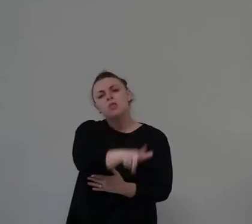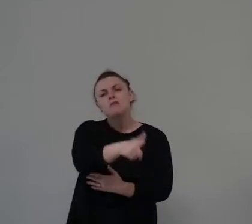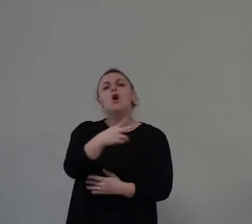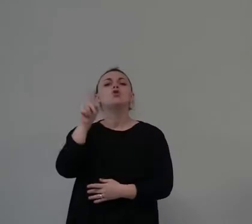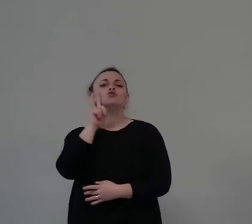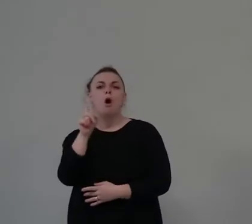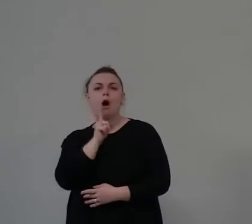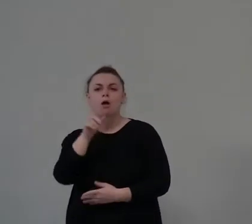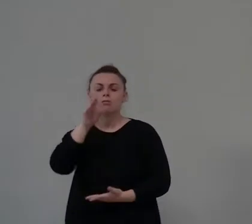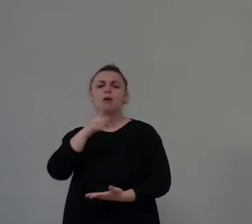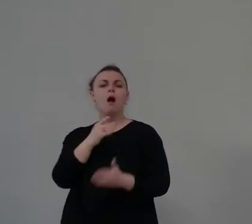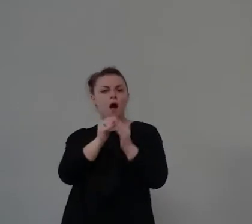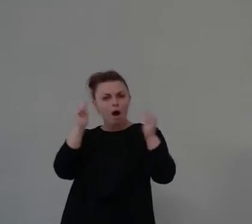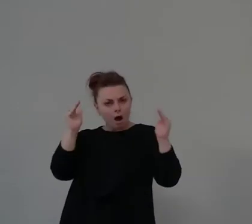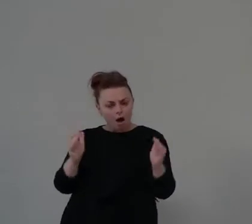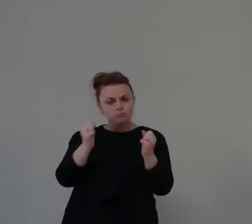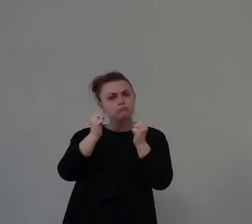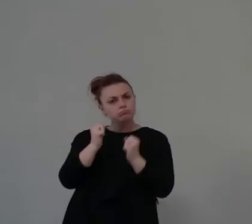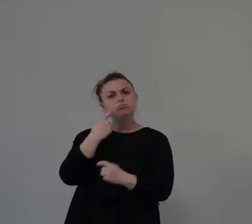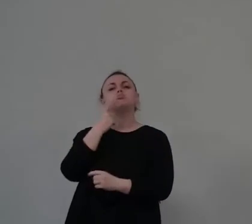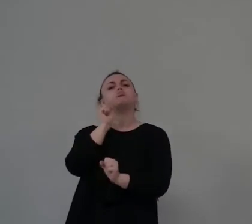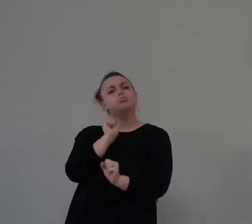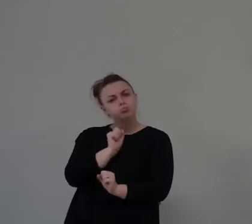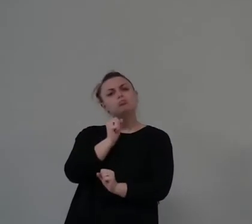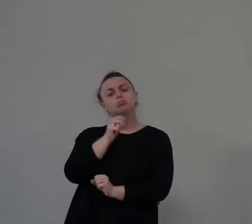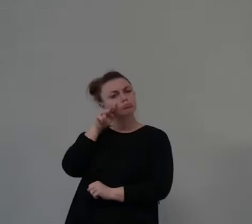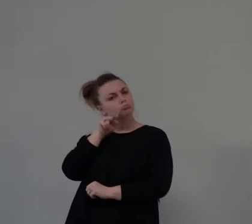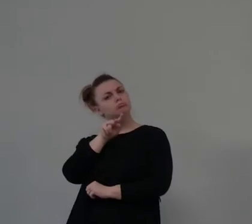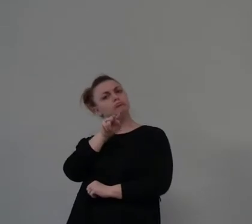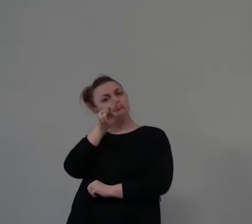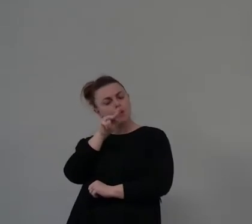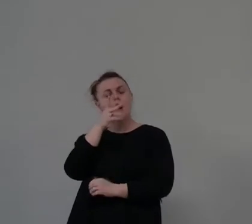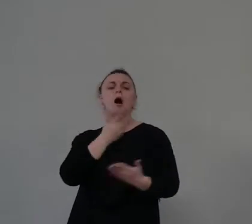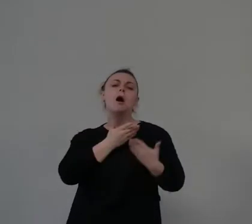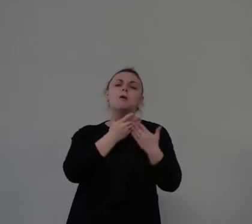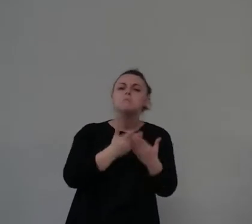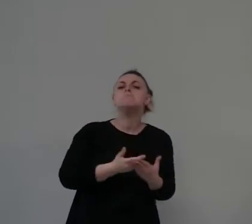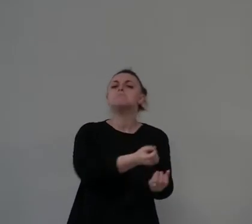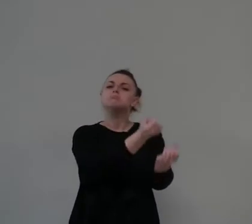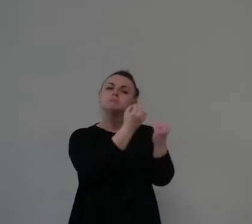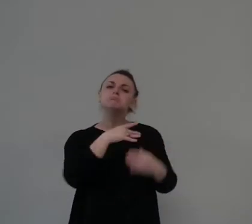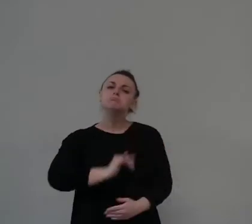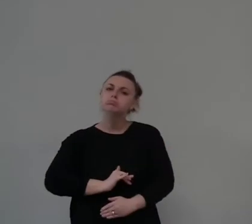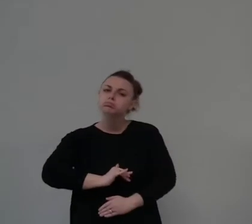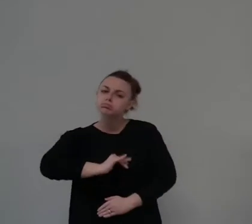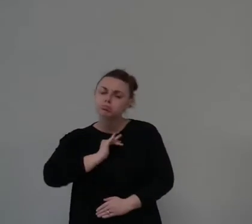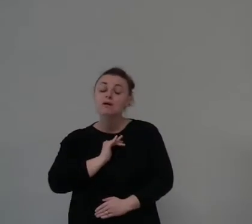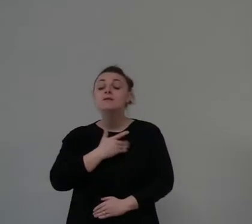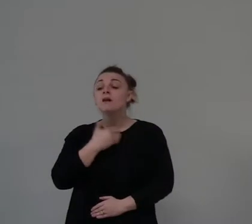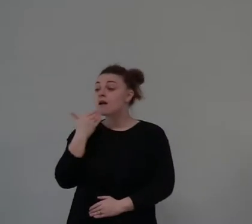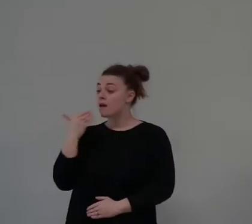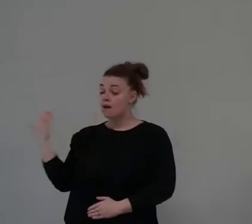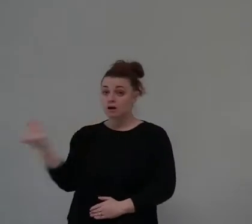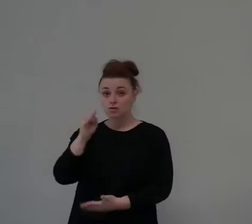e speriamo di essere di aiuto e di edificazione anche a loro. Voglio ringraziare anche la presenza di